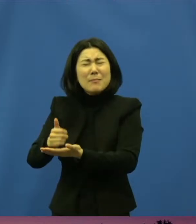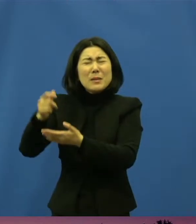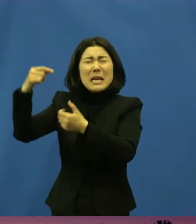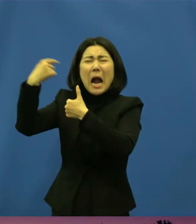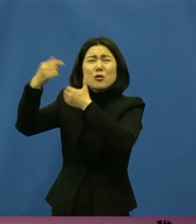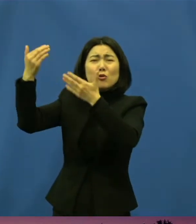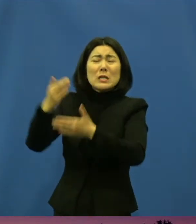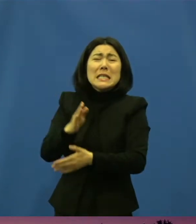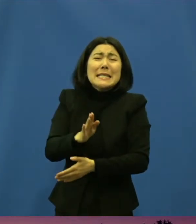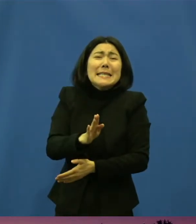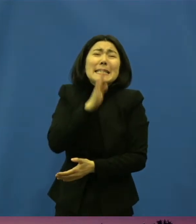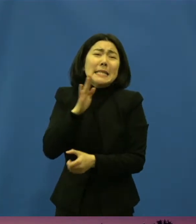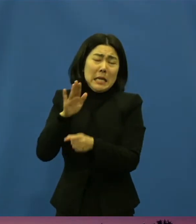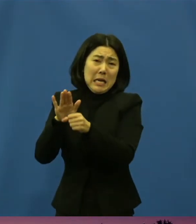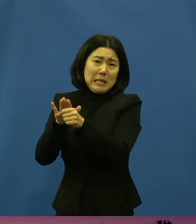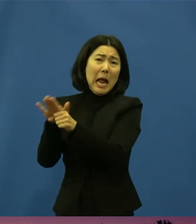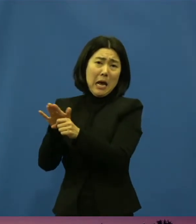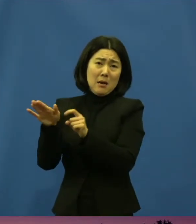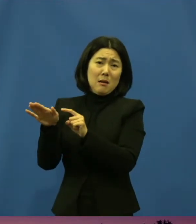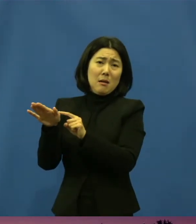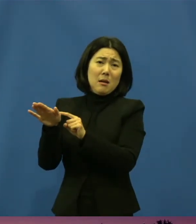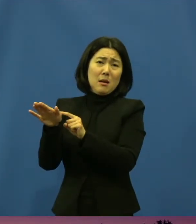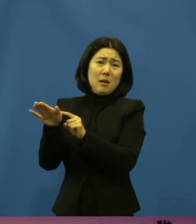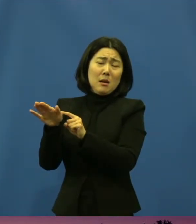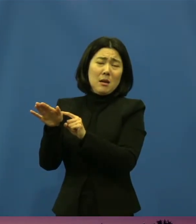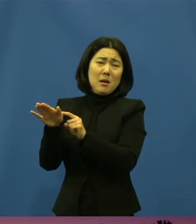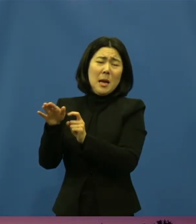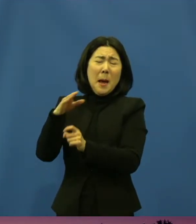그러니까 당신이 하고 있는 것은 정상이 아니라고,